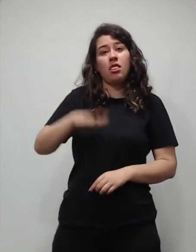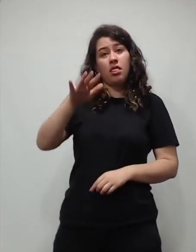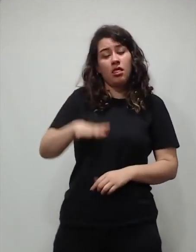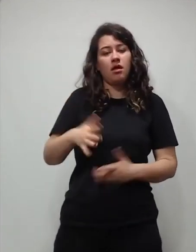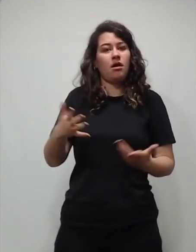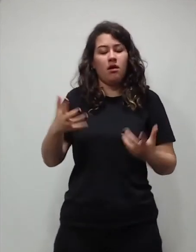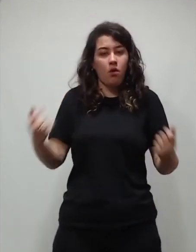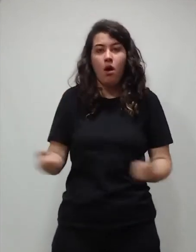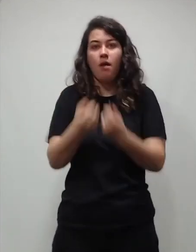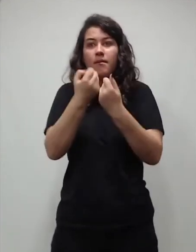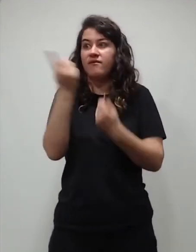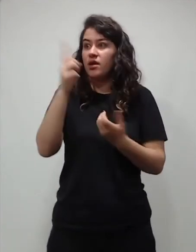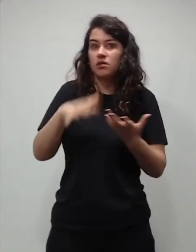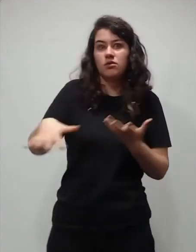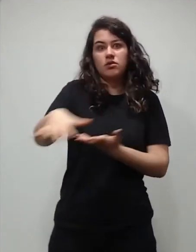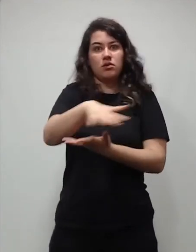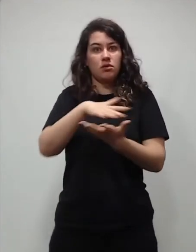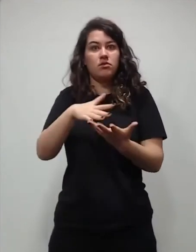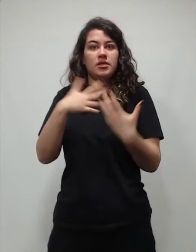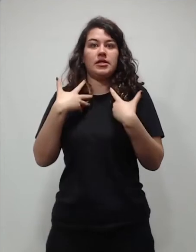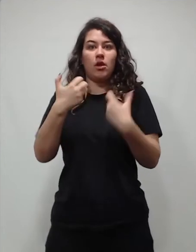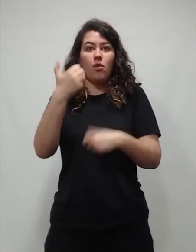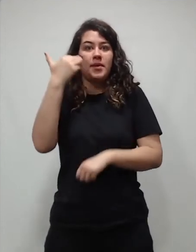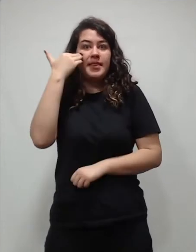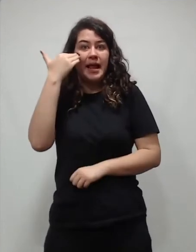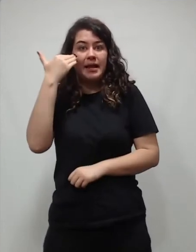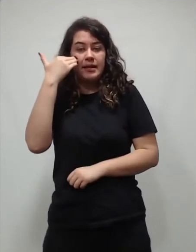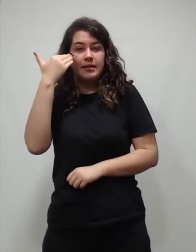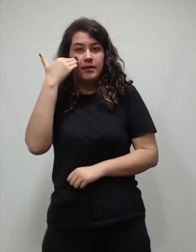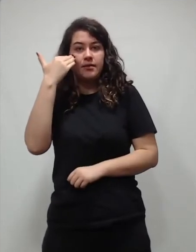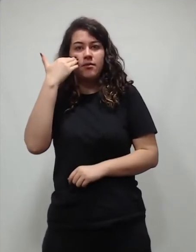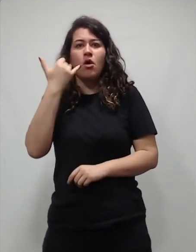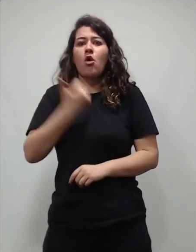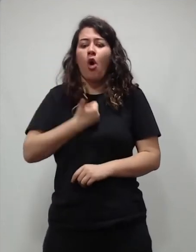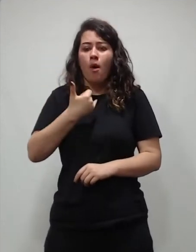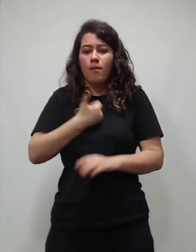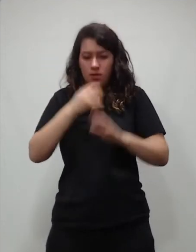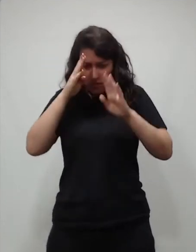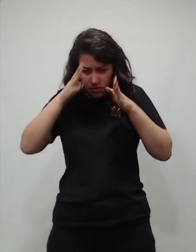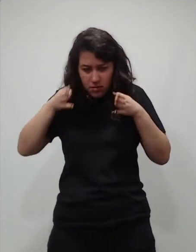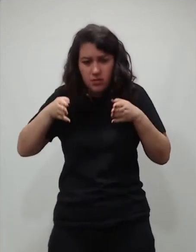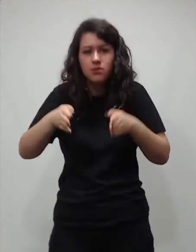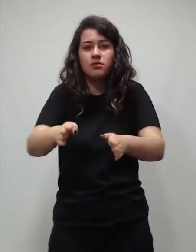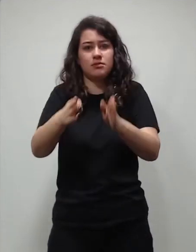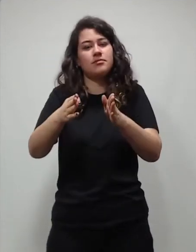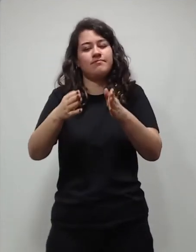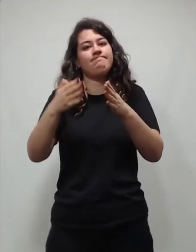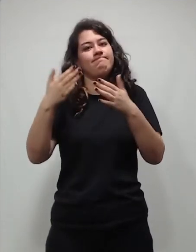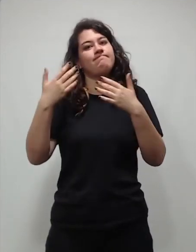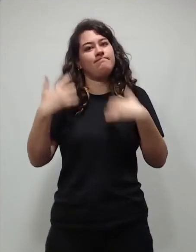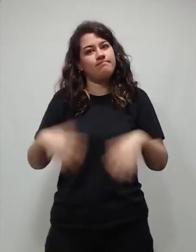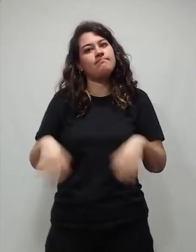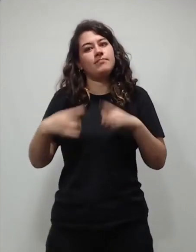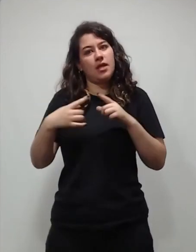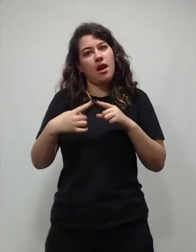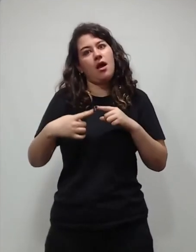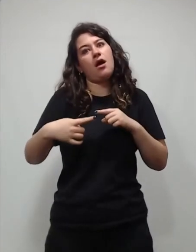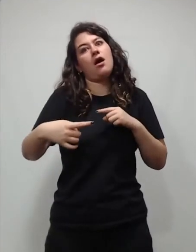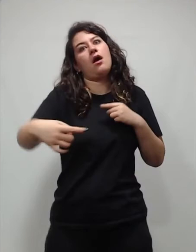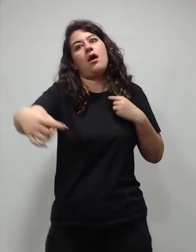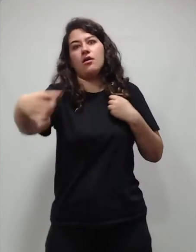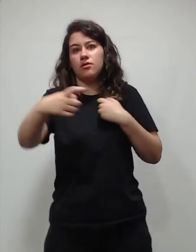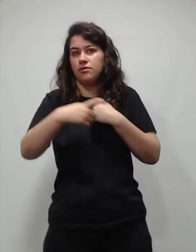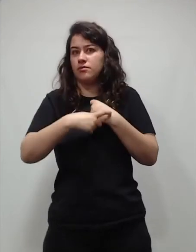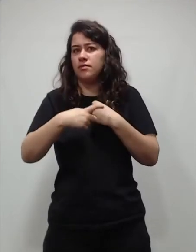Y decir que en torno a las situaciones de salud mental, el recorrido resulta muy largo, porque pasamos